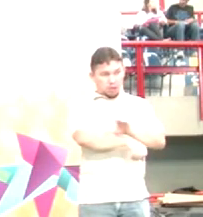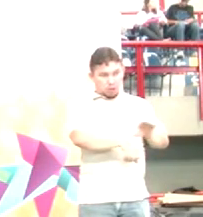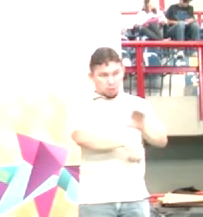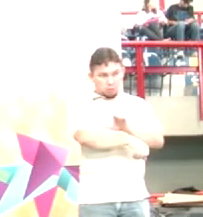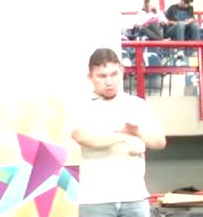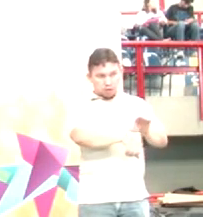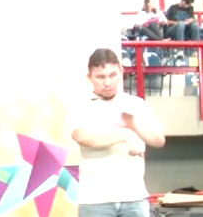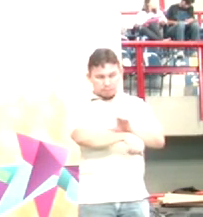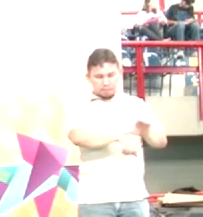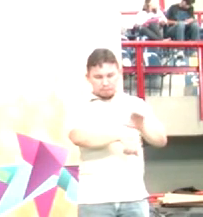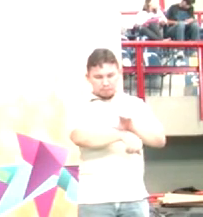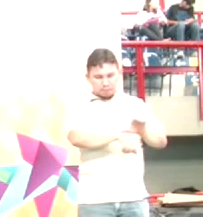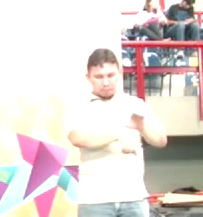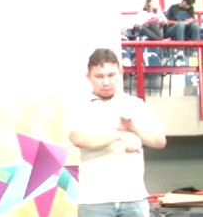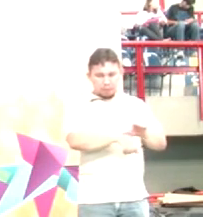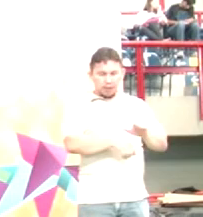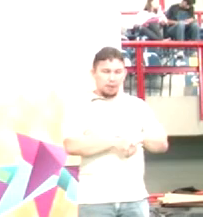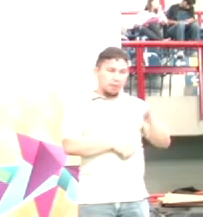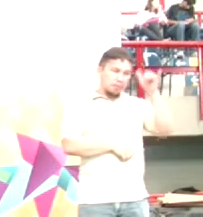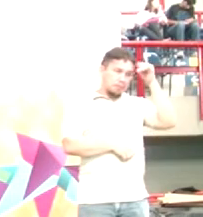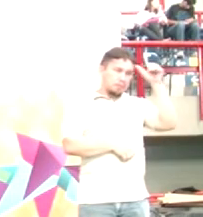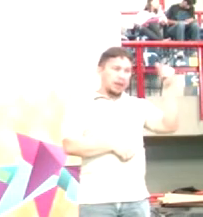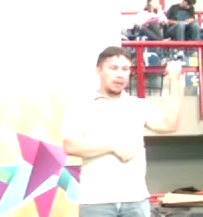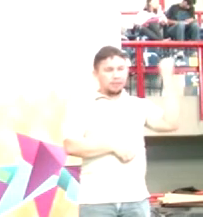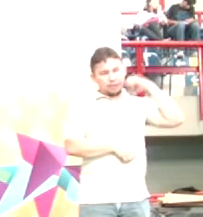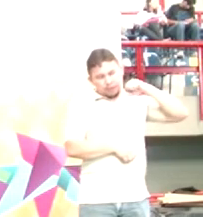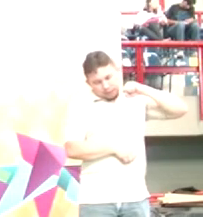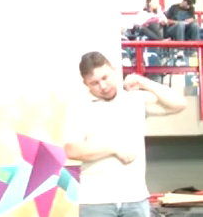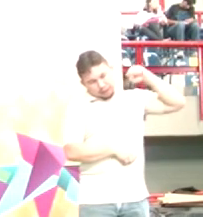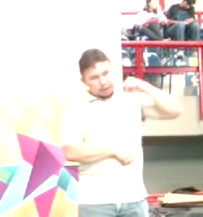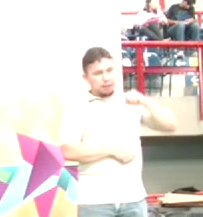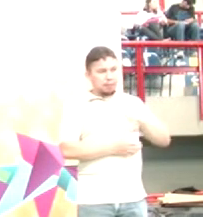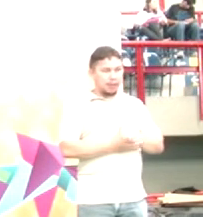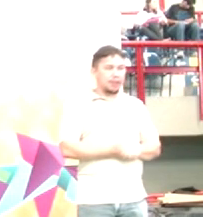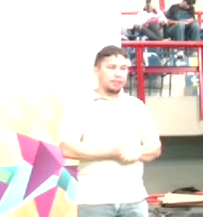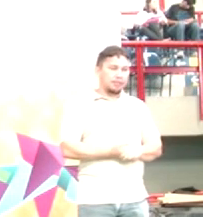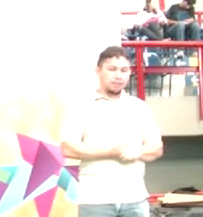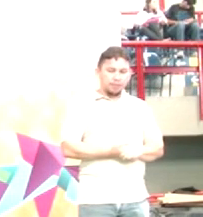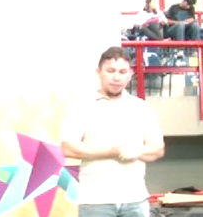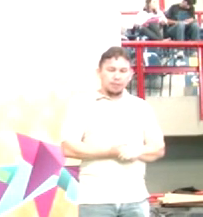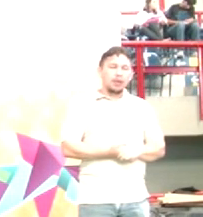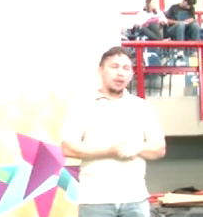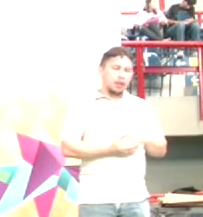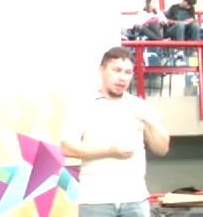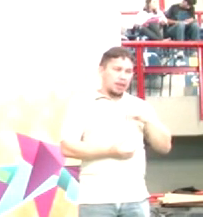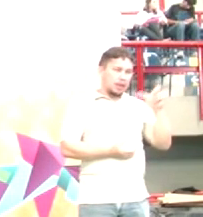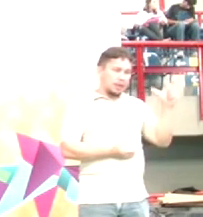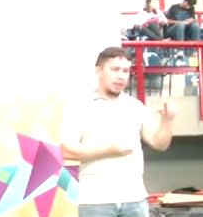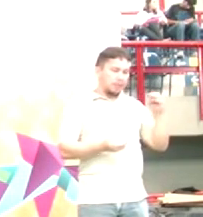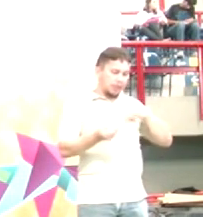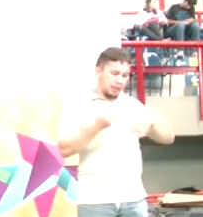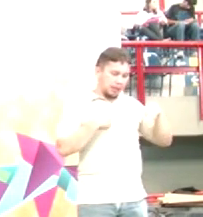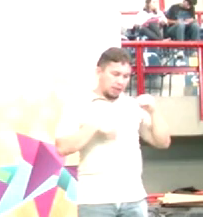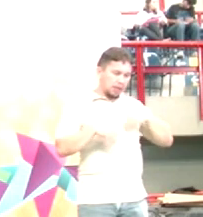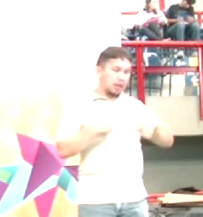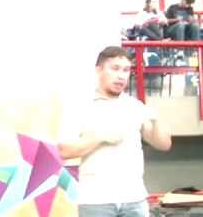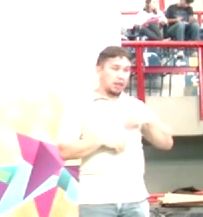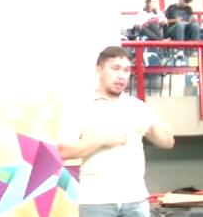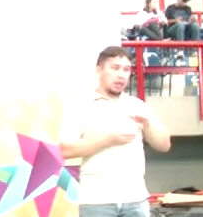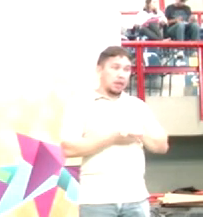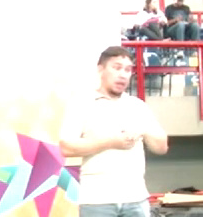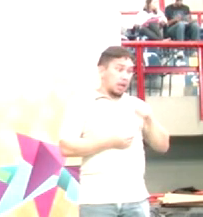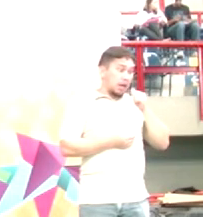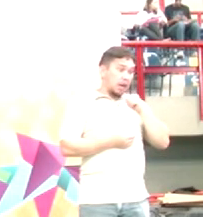cursinho para não se matar. Sério, ele teve depressão, a mulher